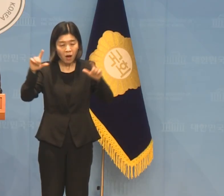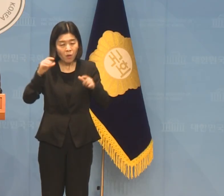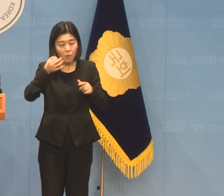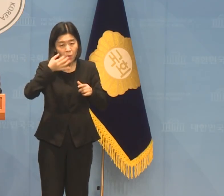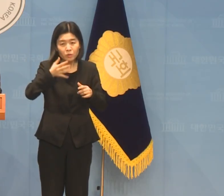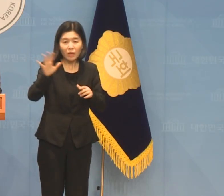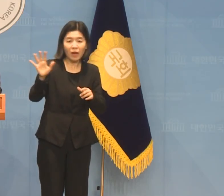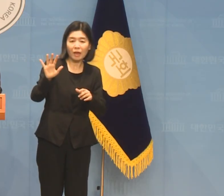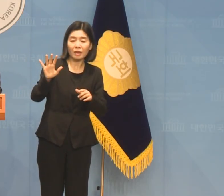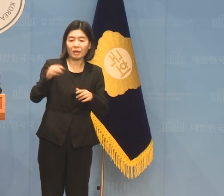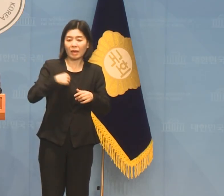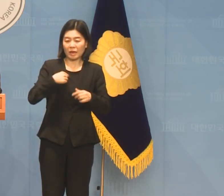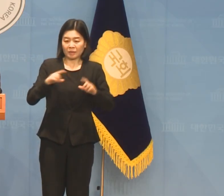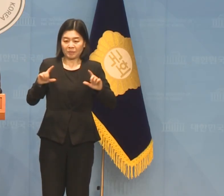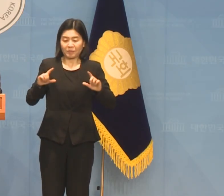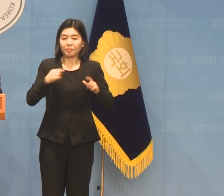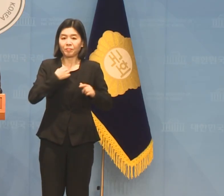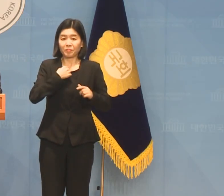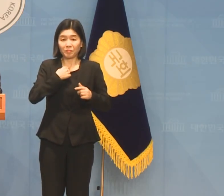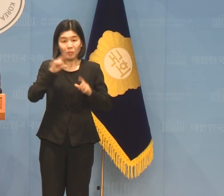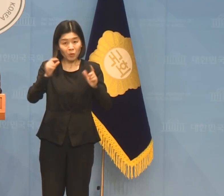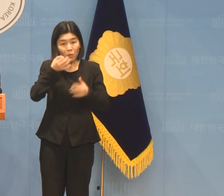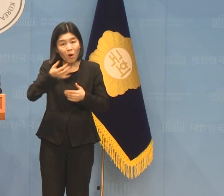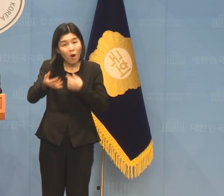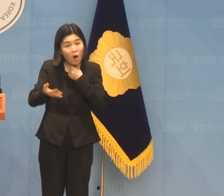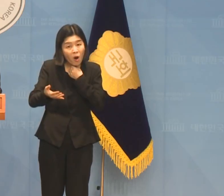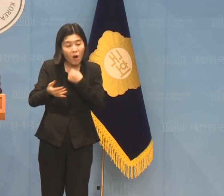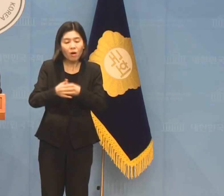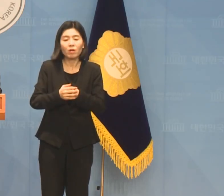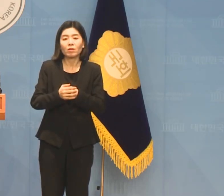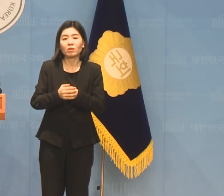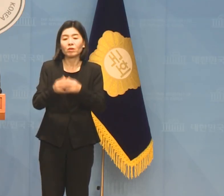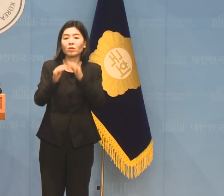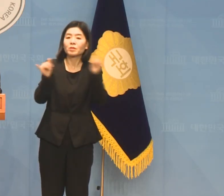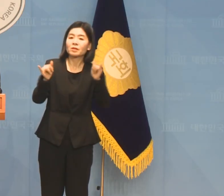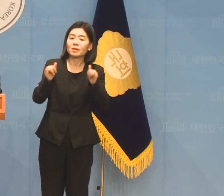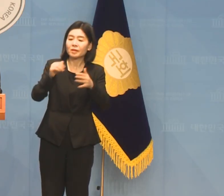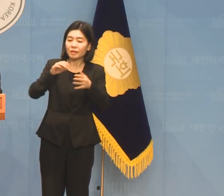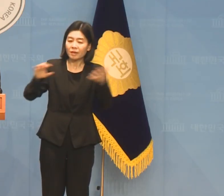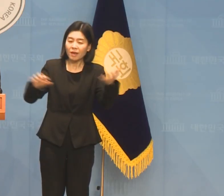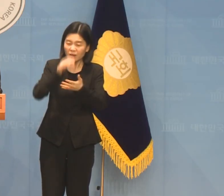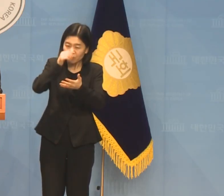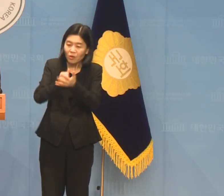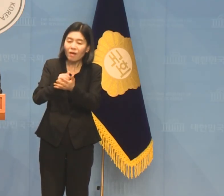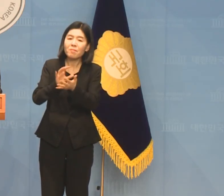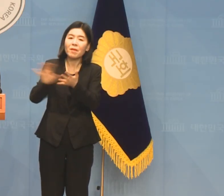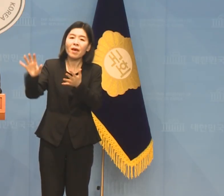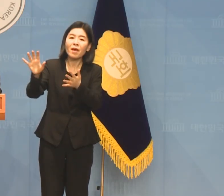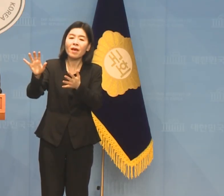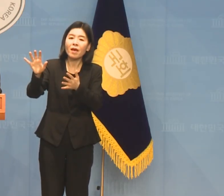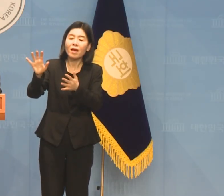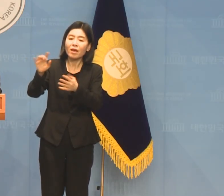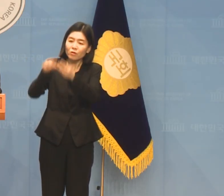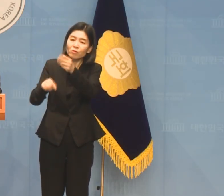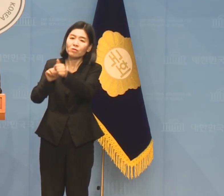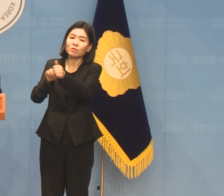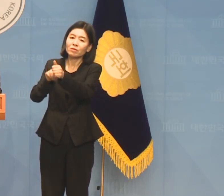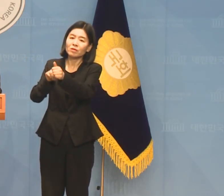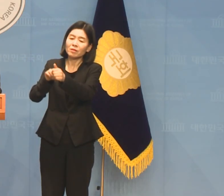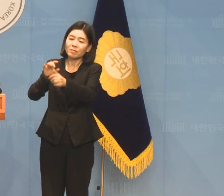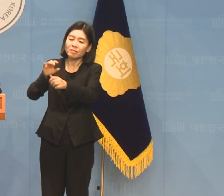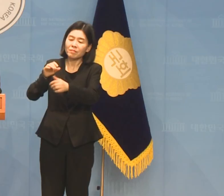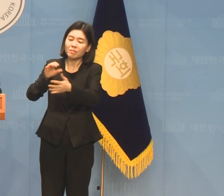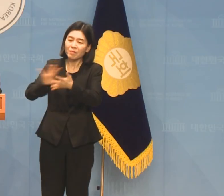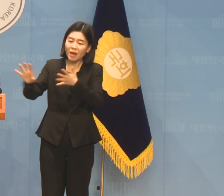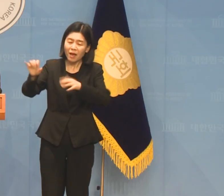싶었습니까? 국민께서 내란 수괴에 파렴치한 막장극을 언제까지 강제 시청해야 합니까?